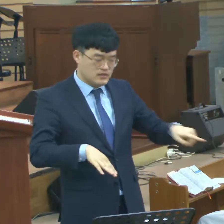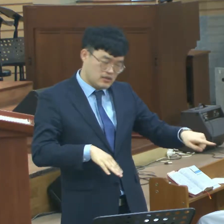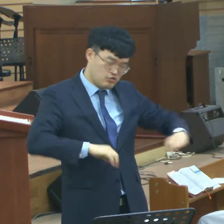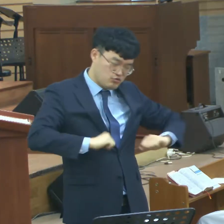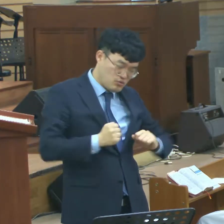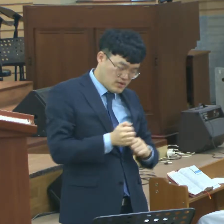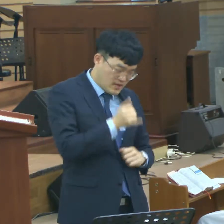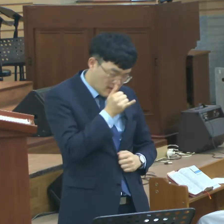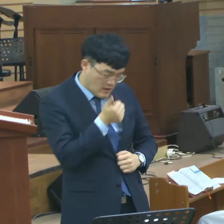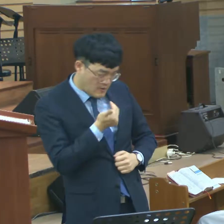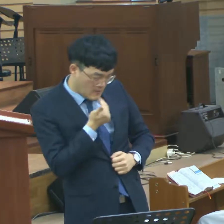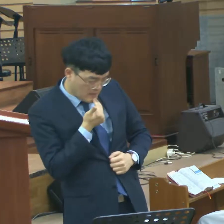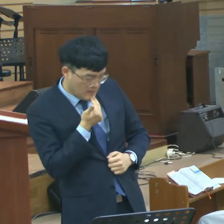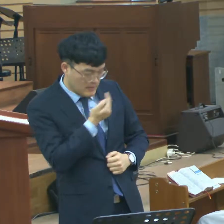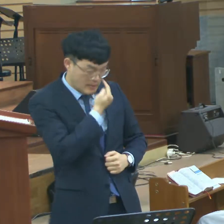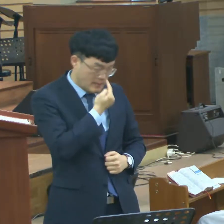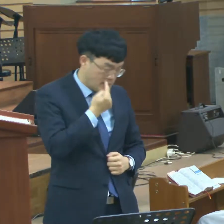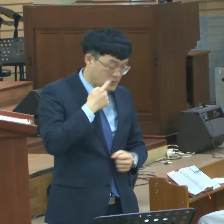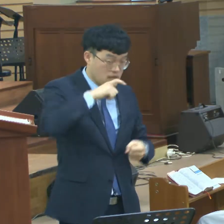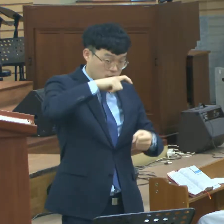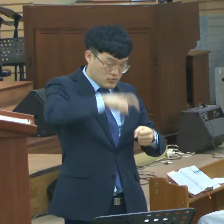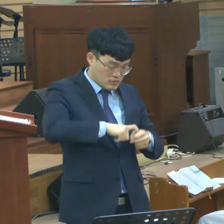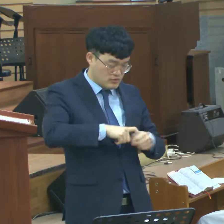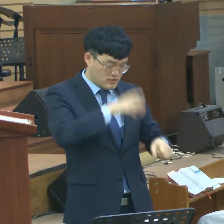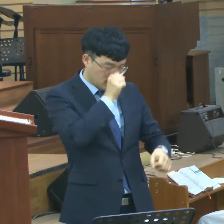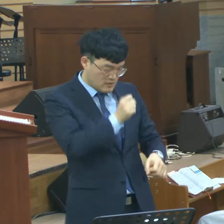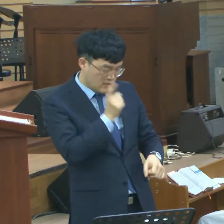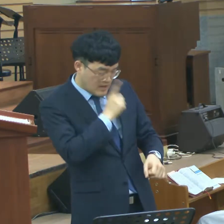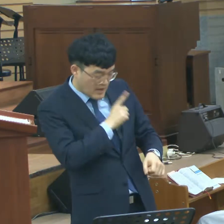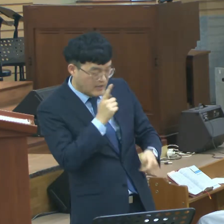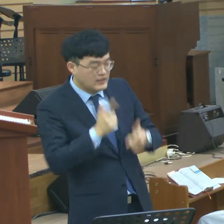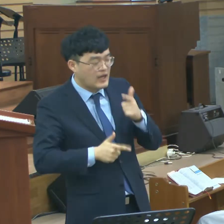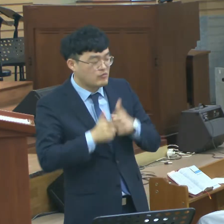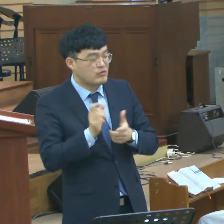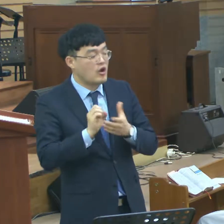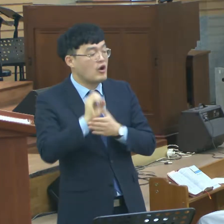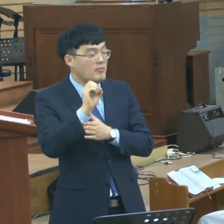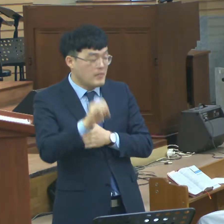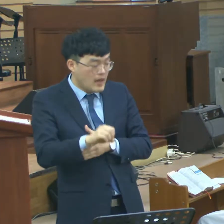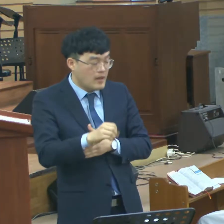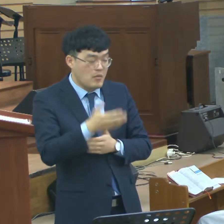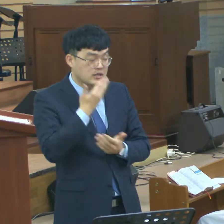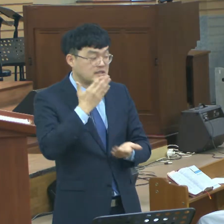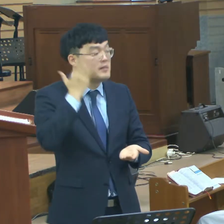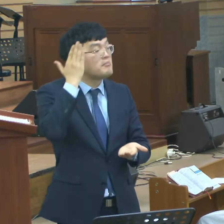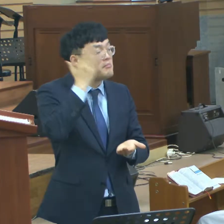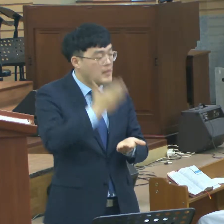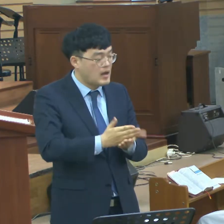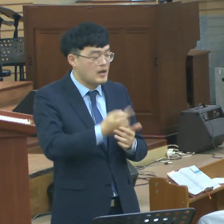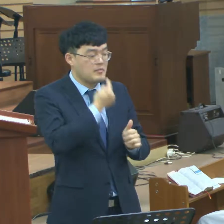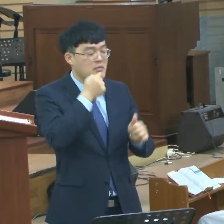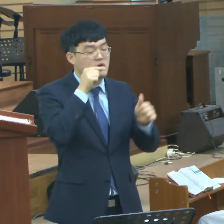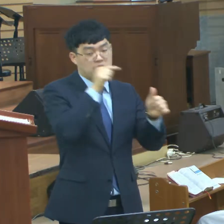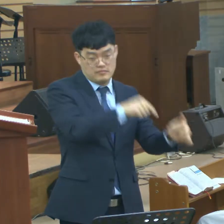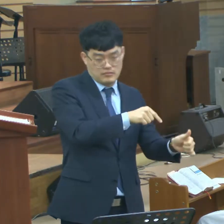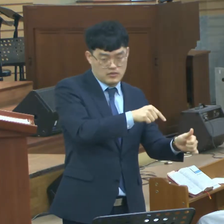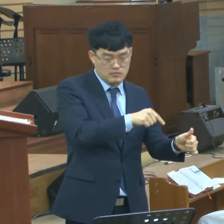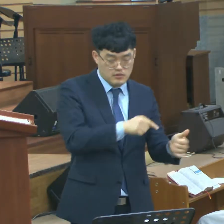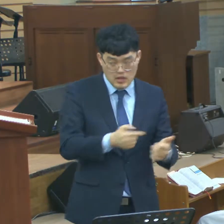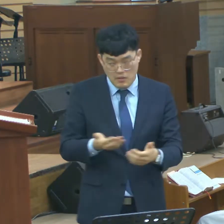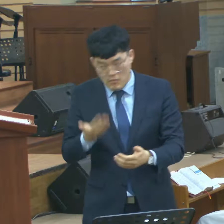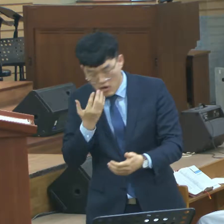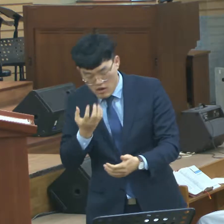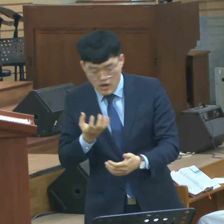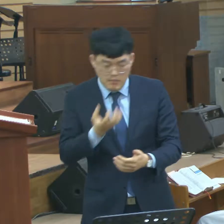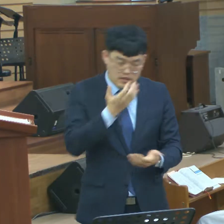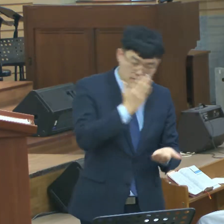순종하는가 순종하지 않는가를 보시려고 선악을 알게 하는 나무의 실과를 먹을 수 있는 길도 있고 안 먹을 수